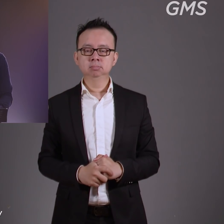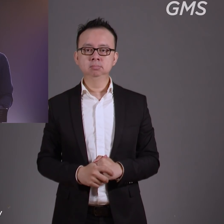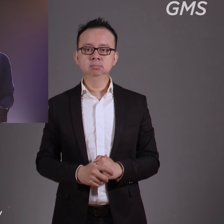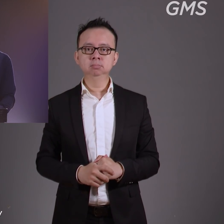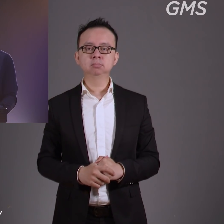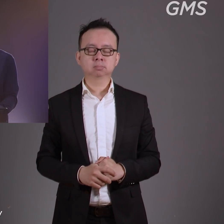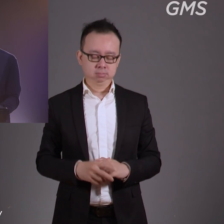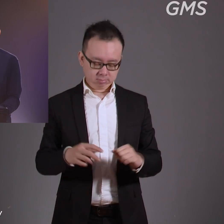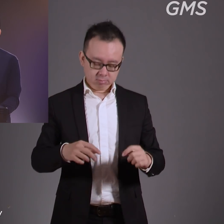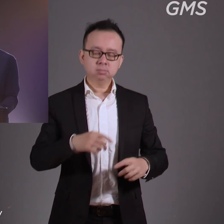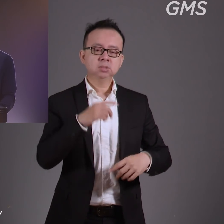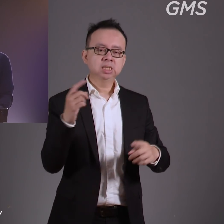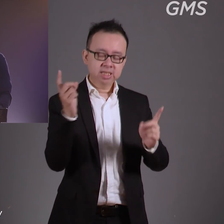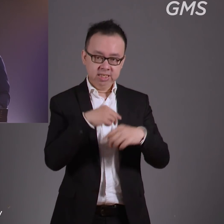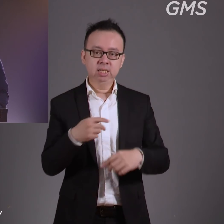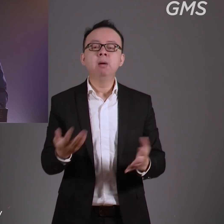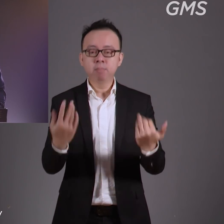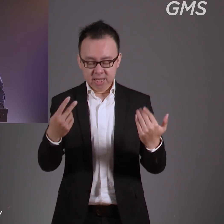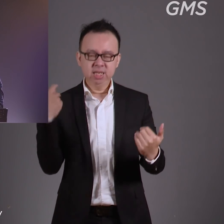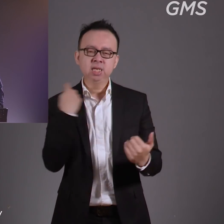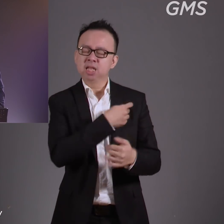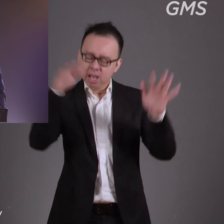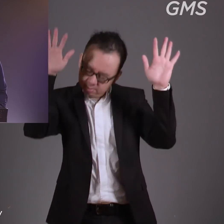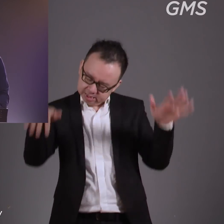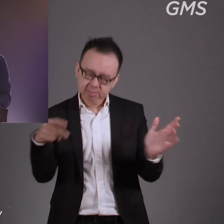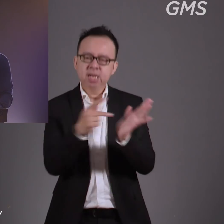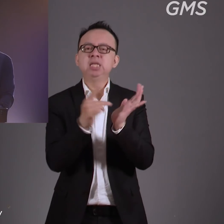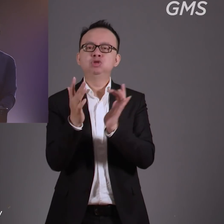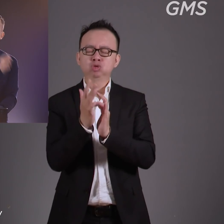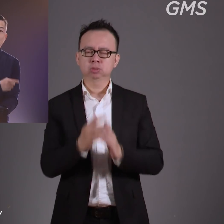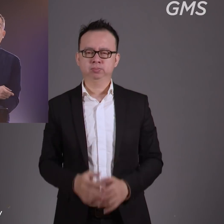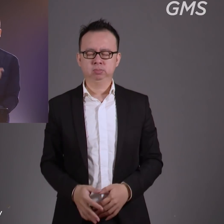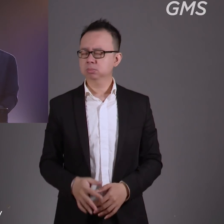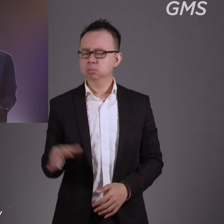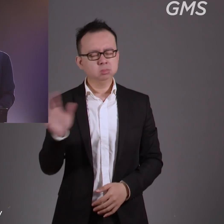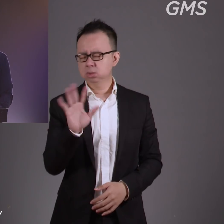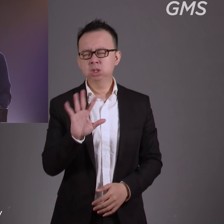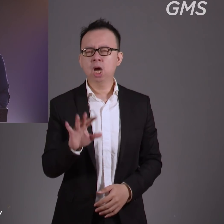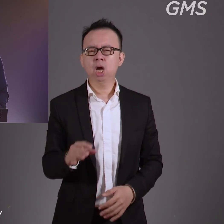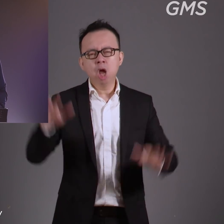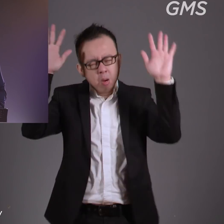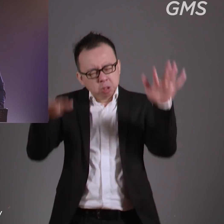Makanya itu sembah Yesus. Jangan gantikan Yesus dengan tradisi. Jangan menyembah berhala karena